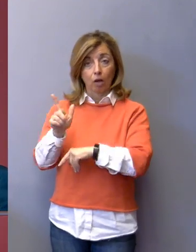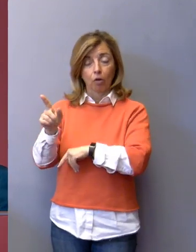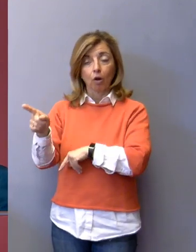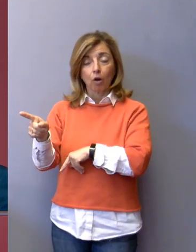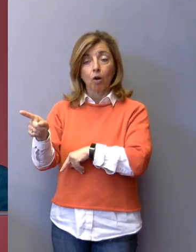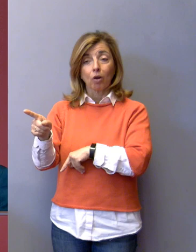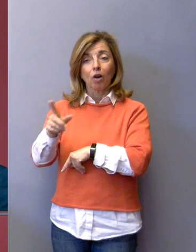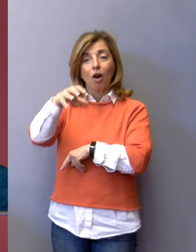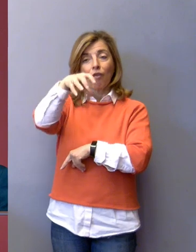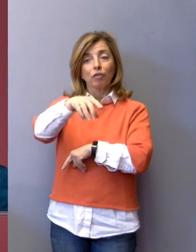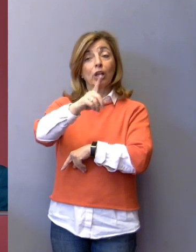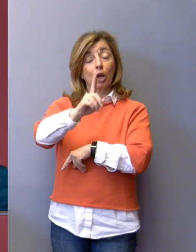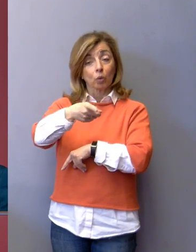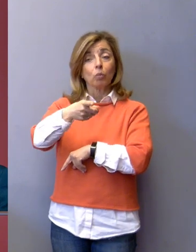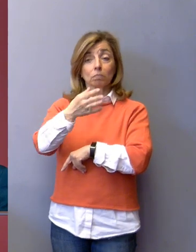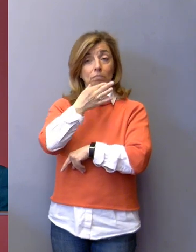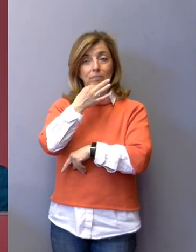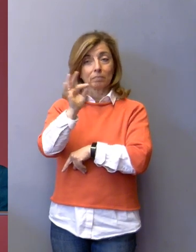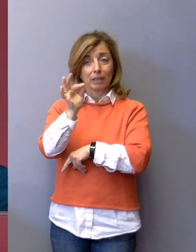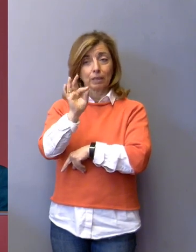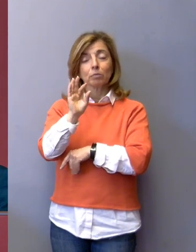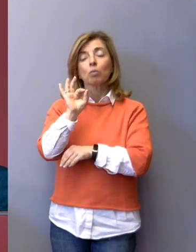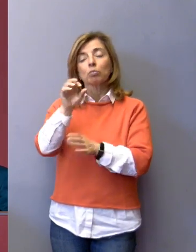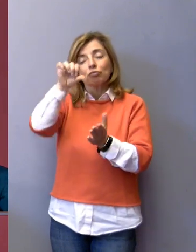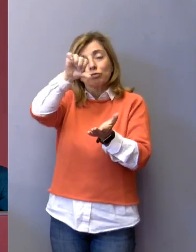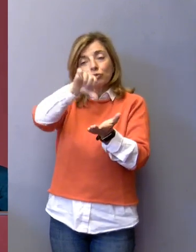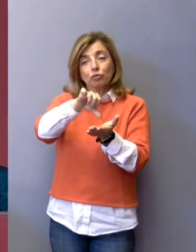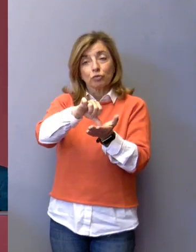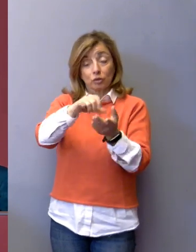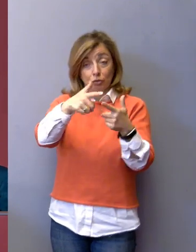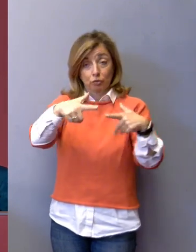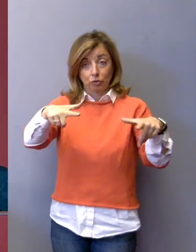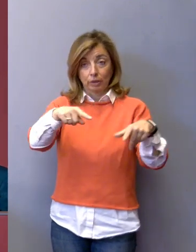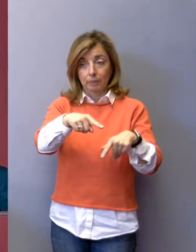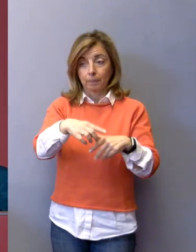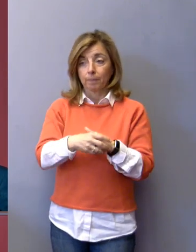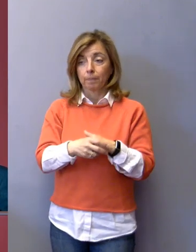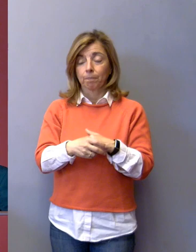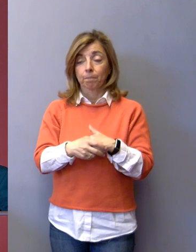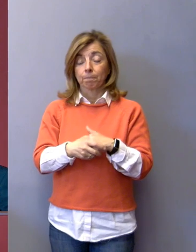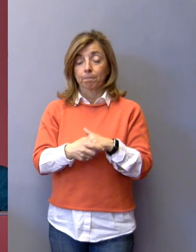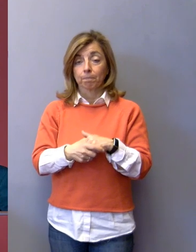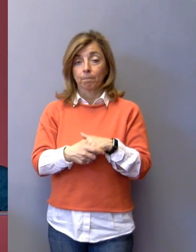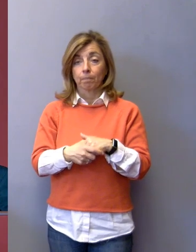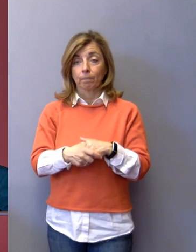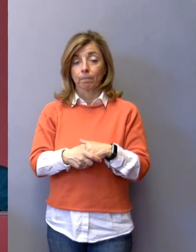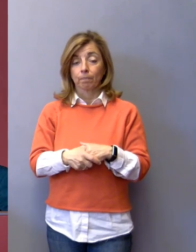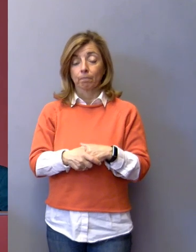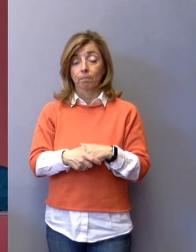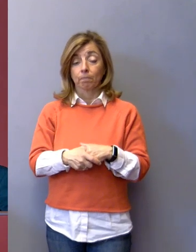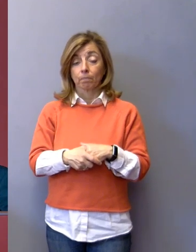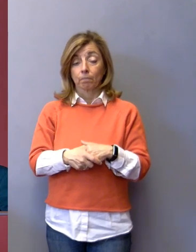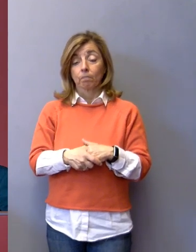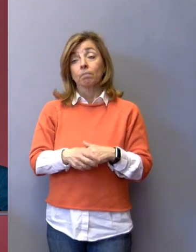grande bellezza nel cuore della nostra città rispetto al quale a nord del vero devo dire